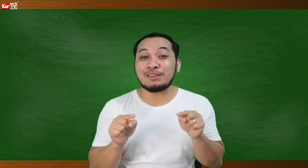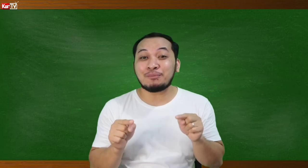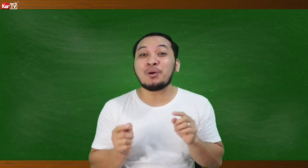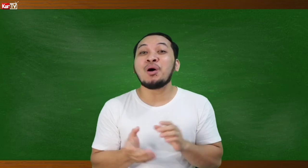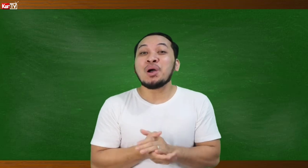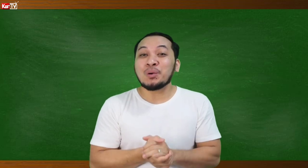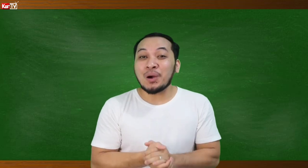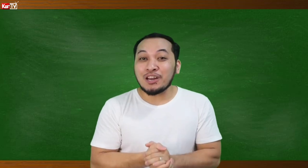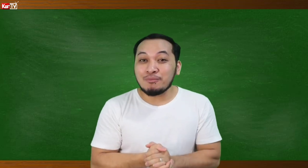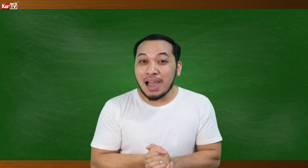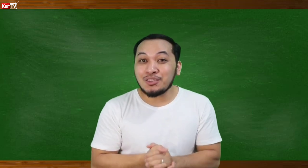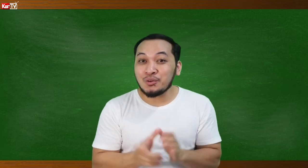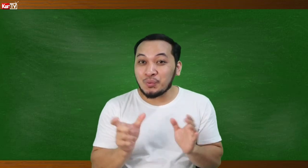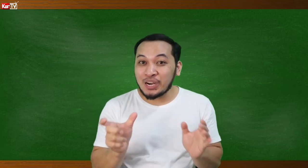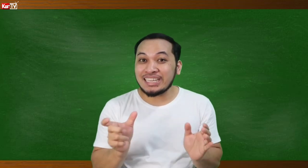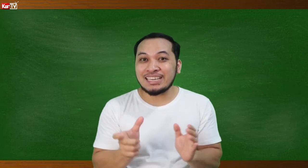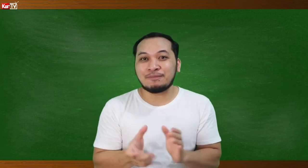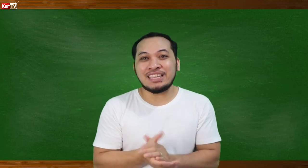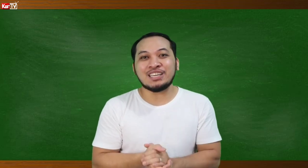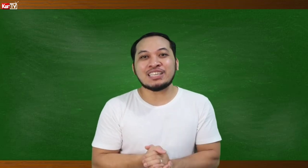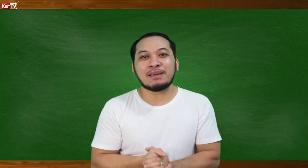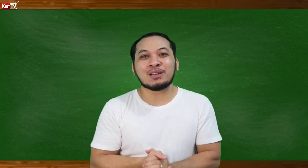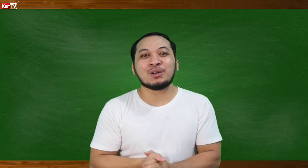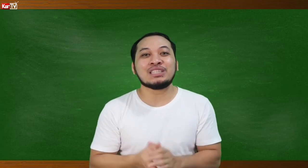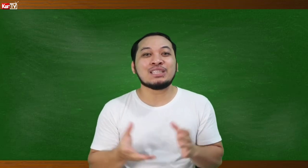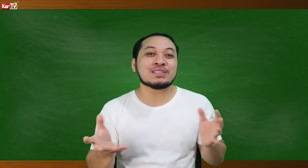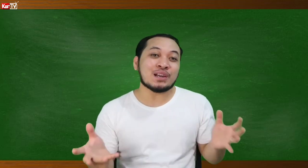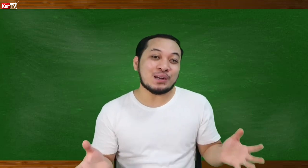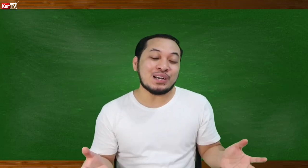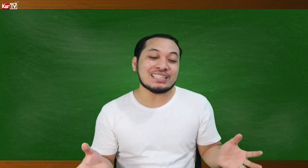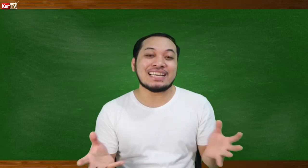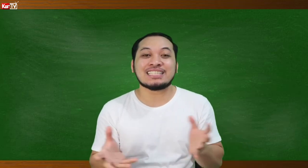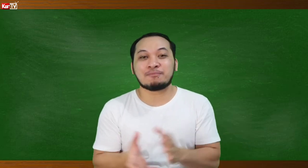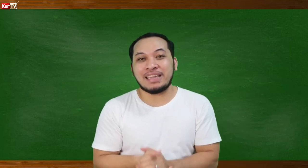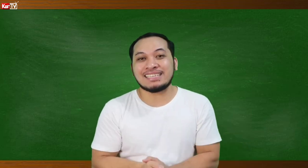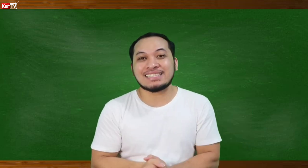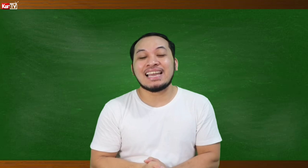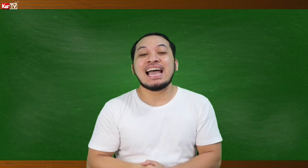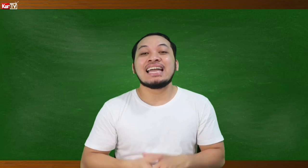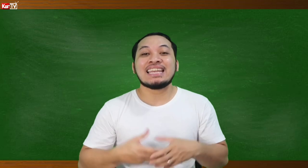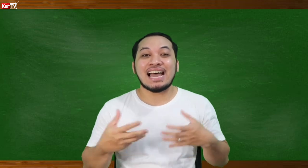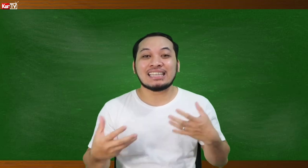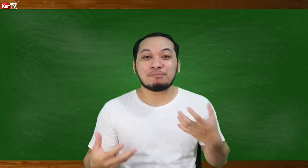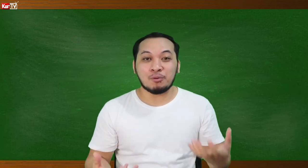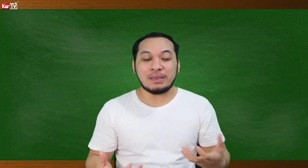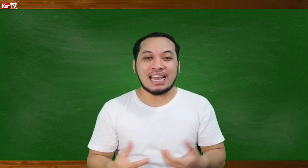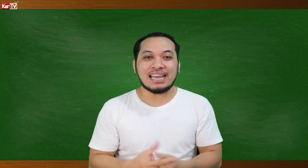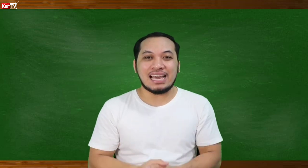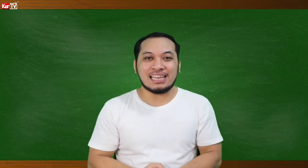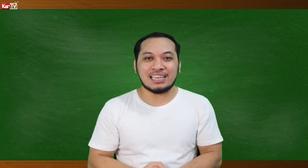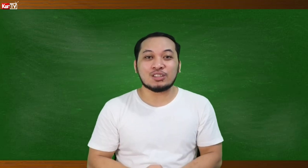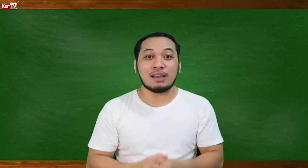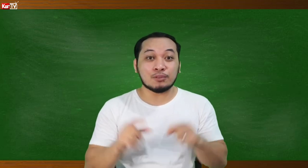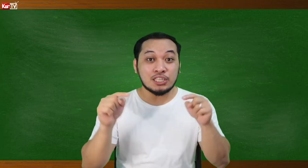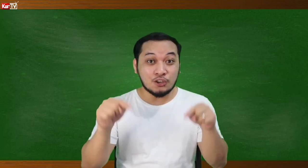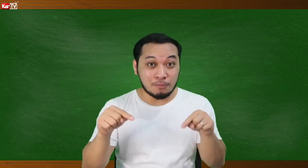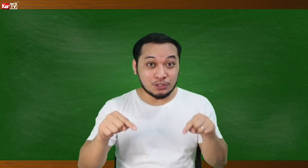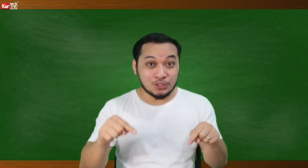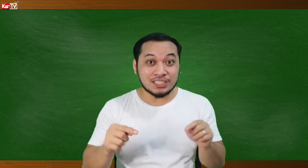nyo rin po kung ano ba yung word na fingerspell ko dito sa earth and space na ating pong pinag-aralan ngayon tapos i-comment nyo dyan